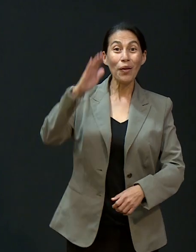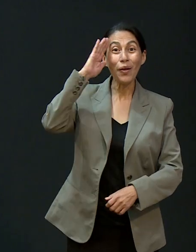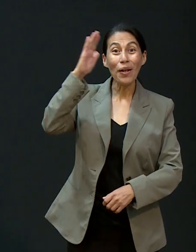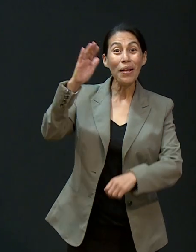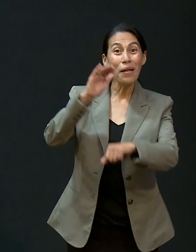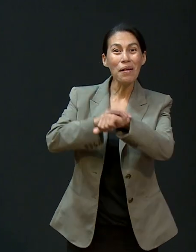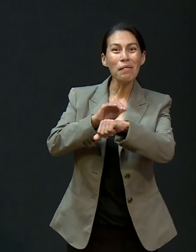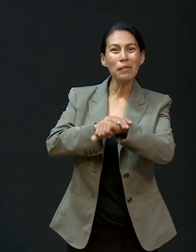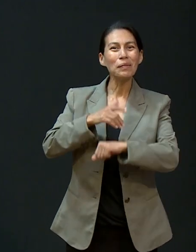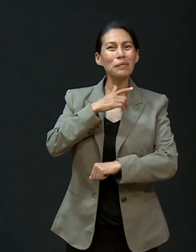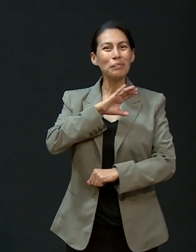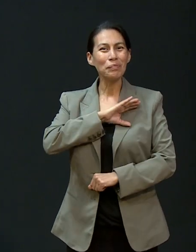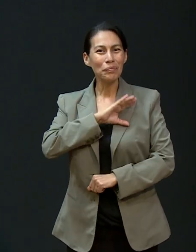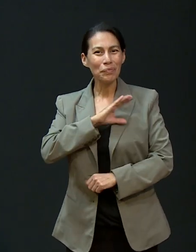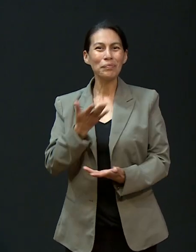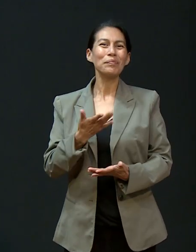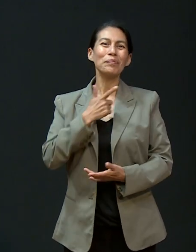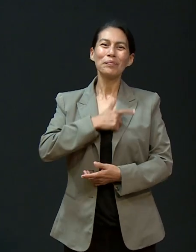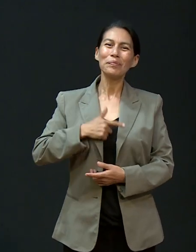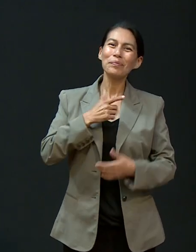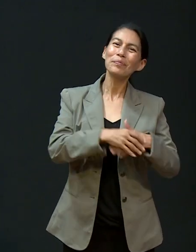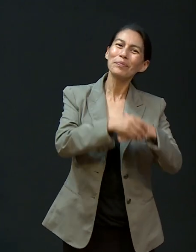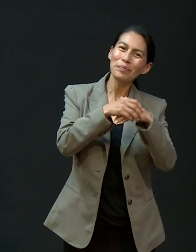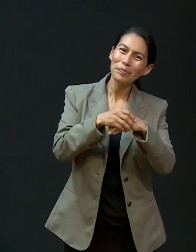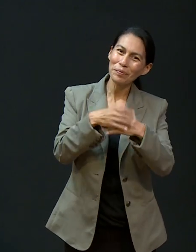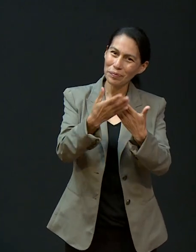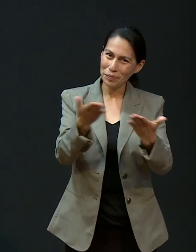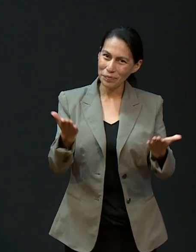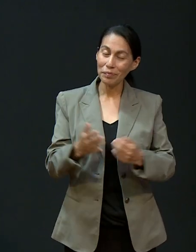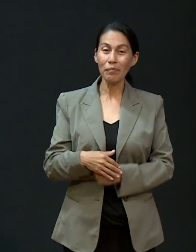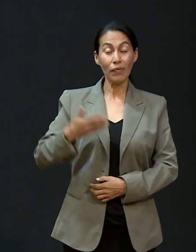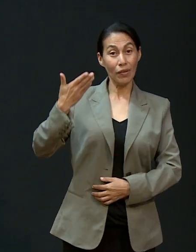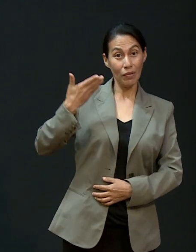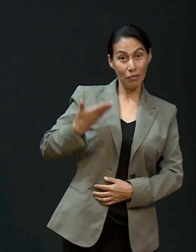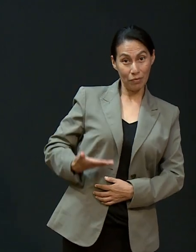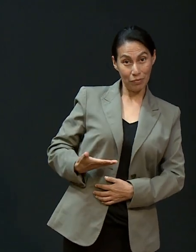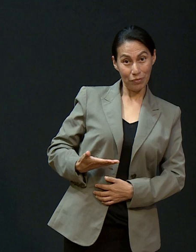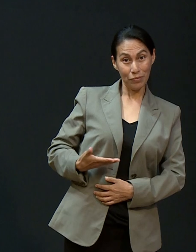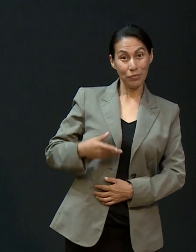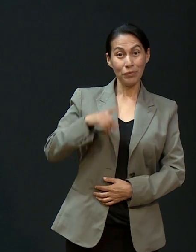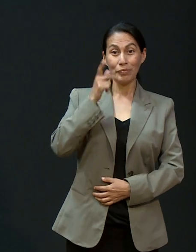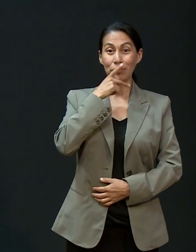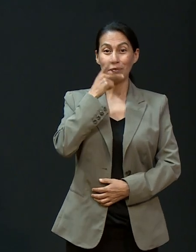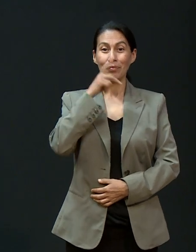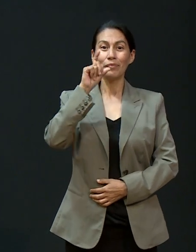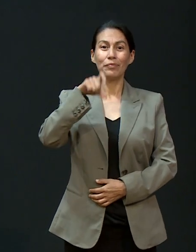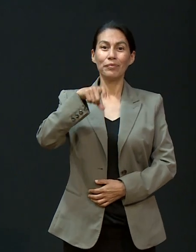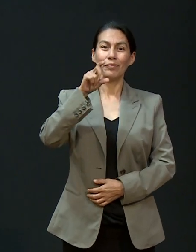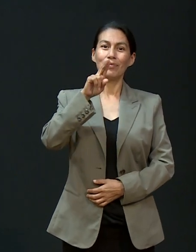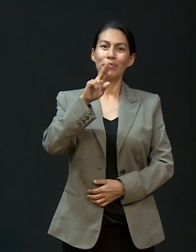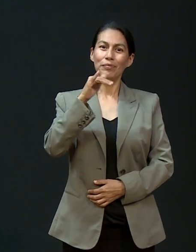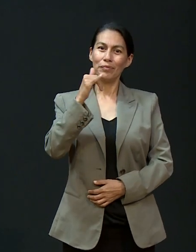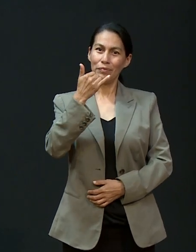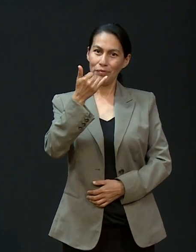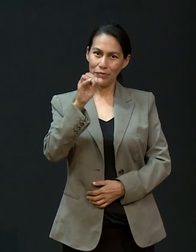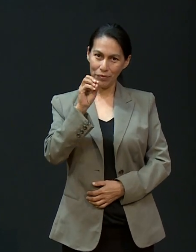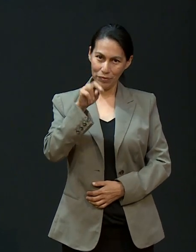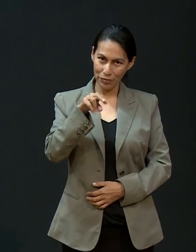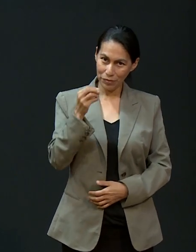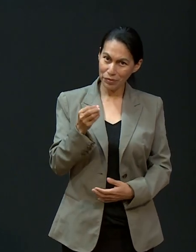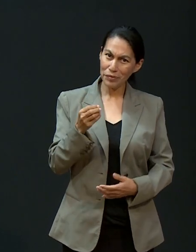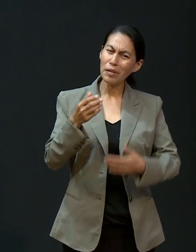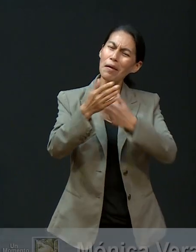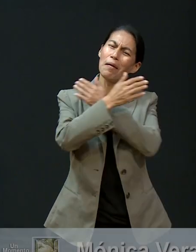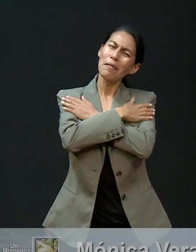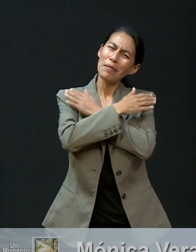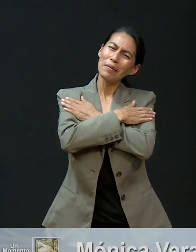¿Qué tal, queridos amigos? Qué gusto saludarles. El Pastor Quillono les envía un abrazo cordial para todos